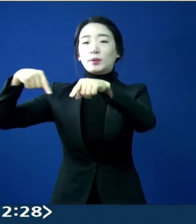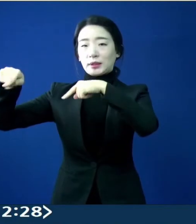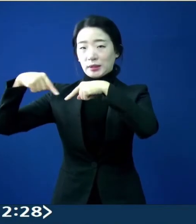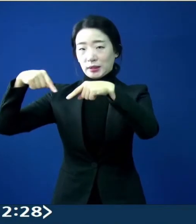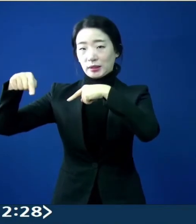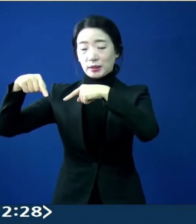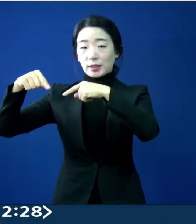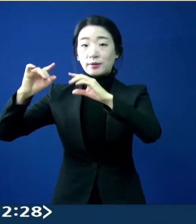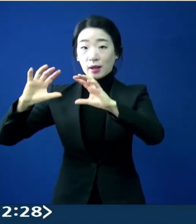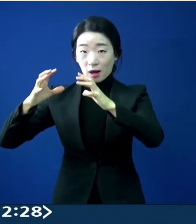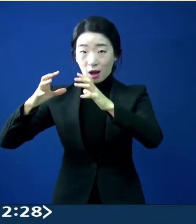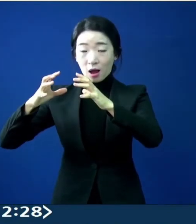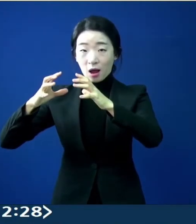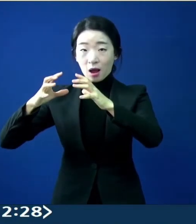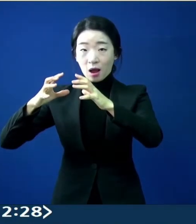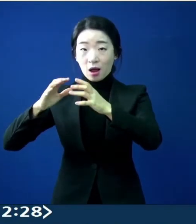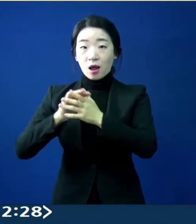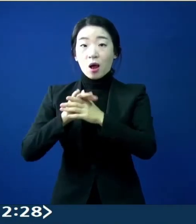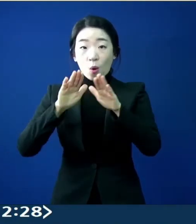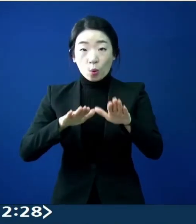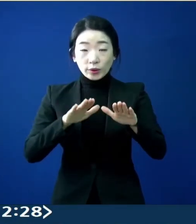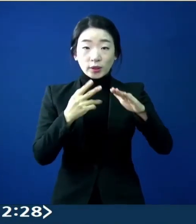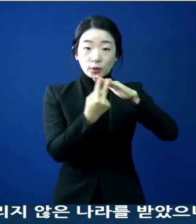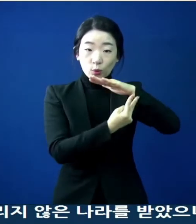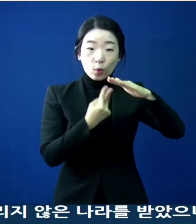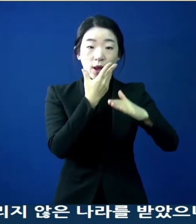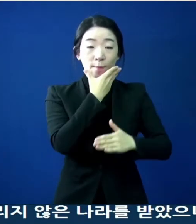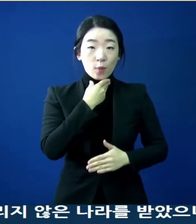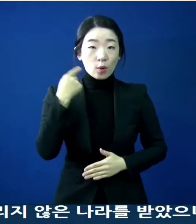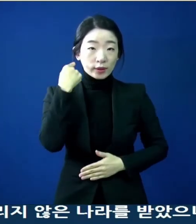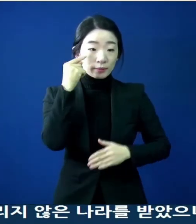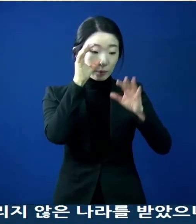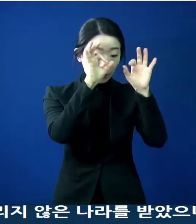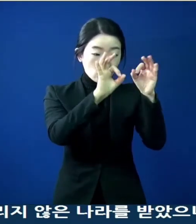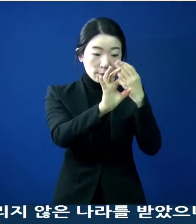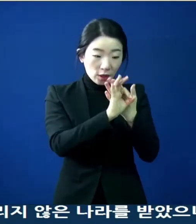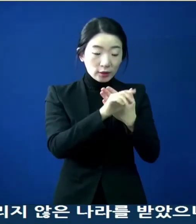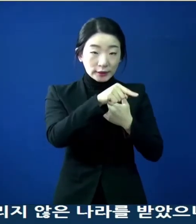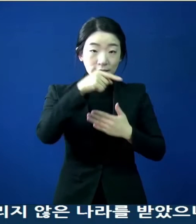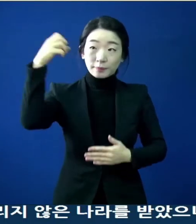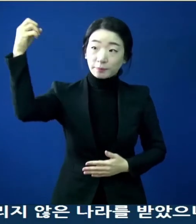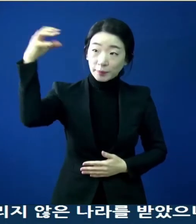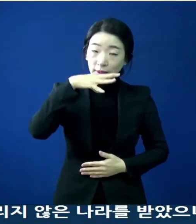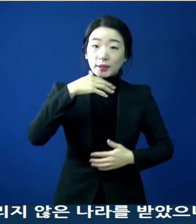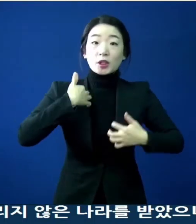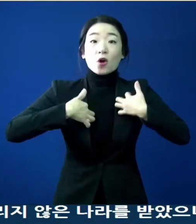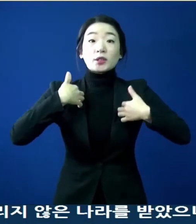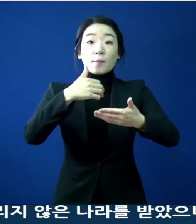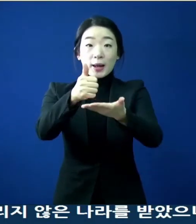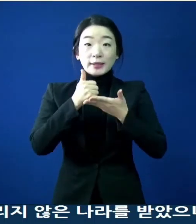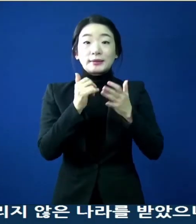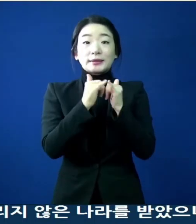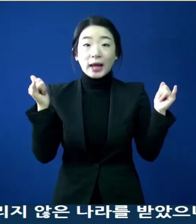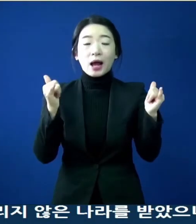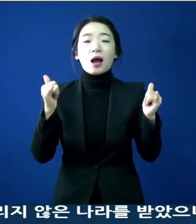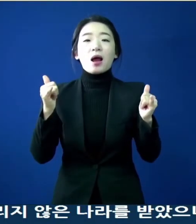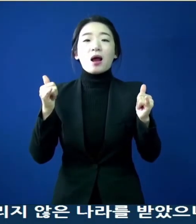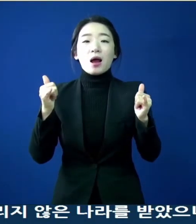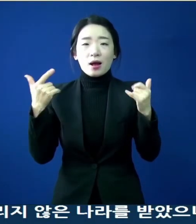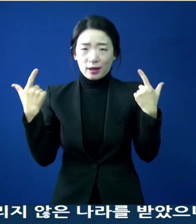오면 빛으로 비추어진 그 참빛을 영접한 자들을 의미하는 거죠. 그